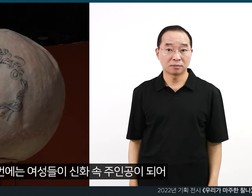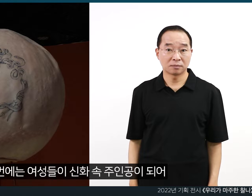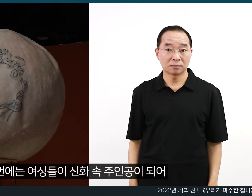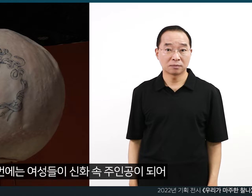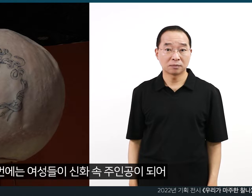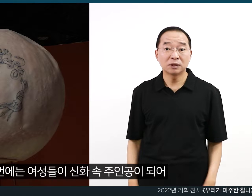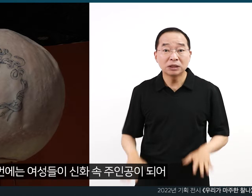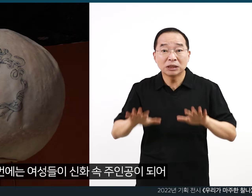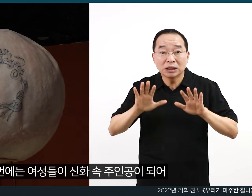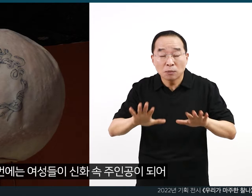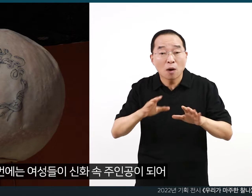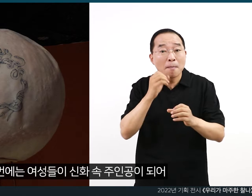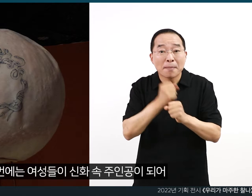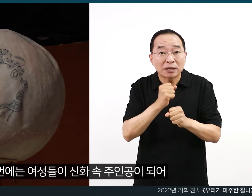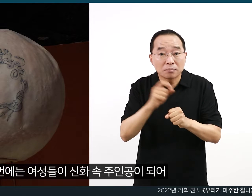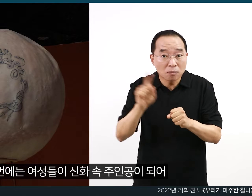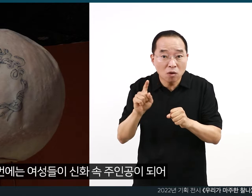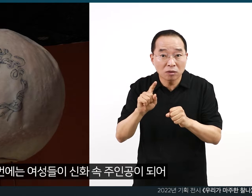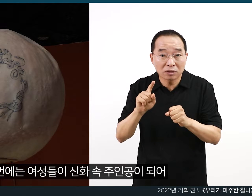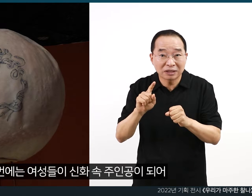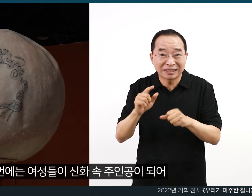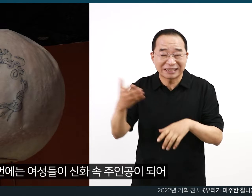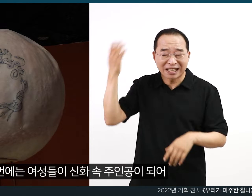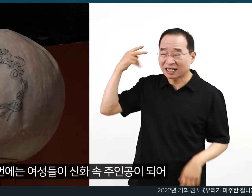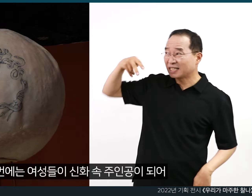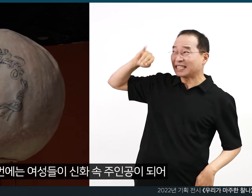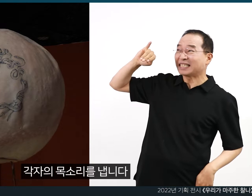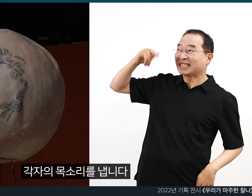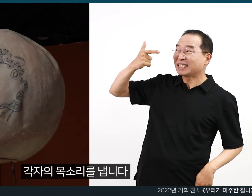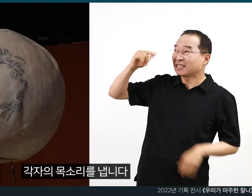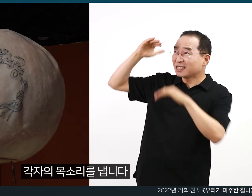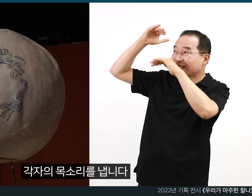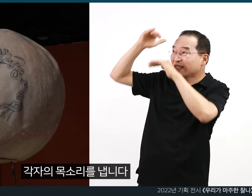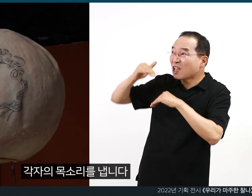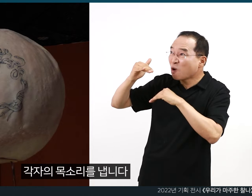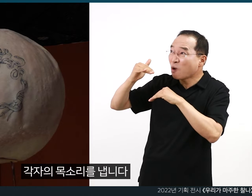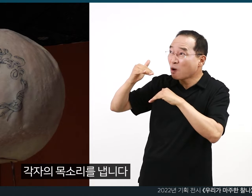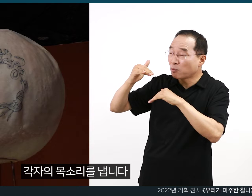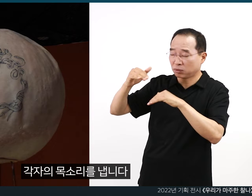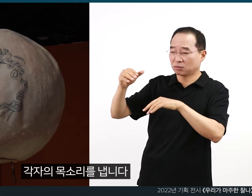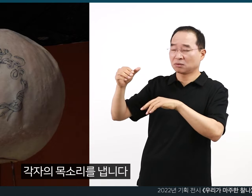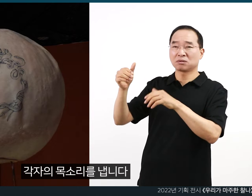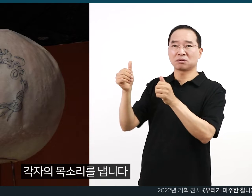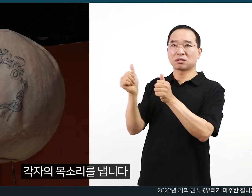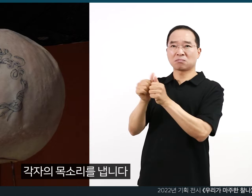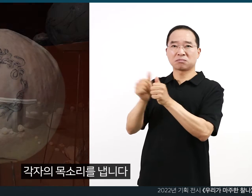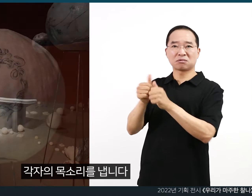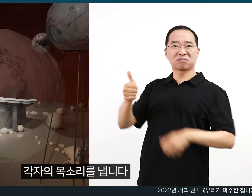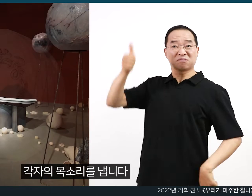이번에는 여성들이 신화 속 주인공이 되어 각자의 목소리를 냅니다.